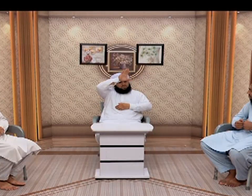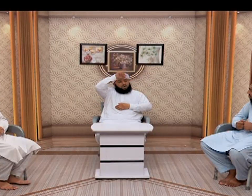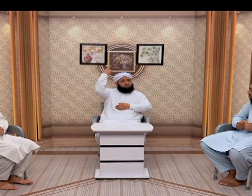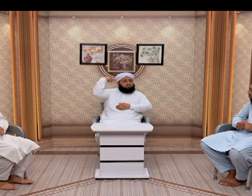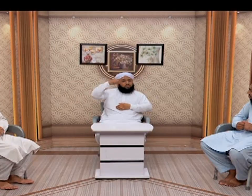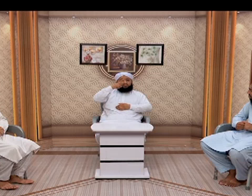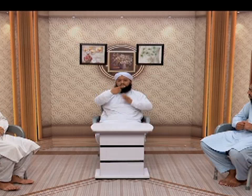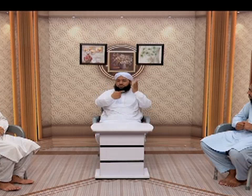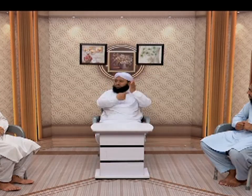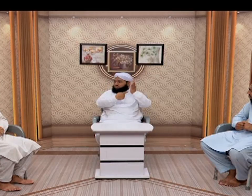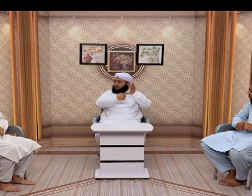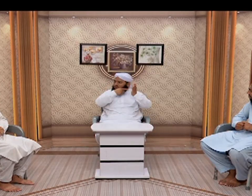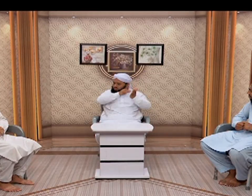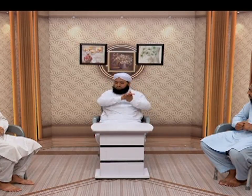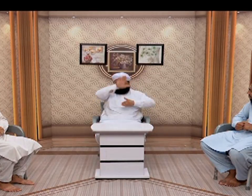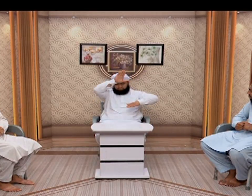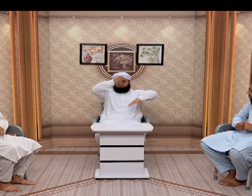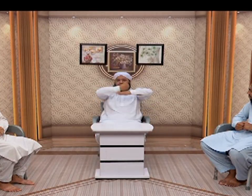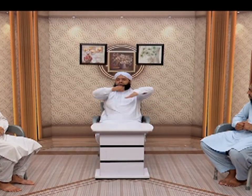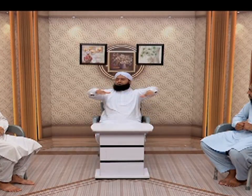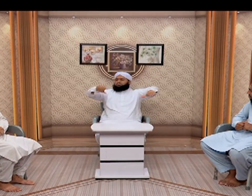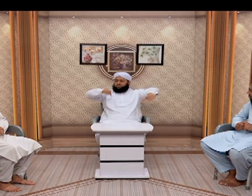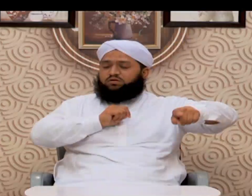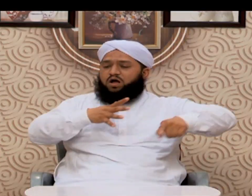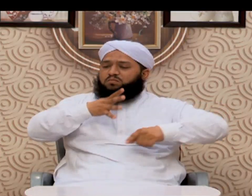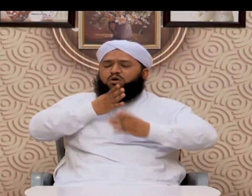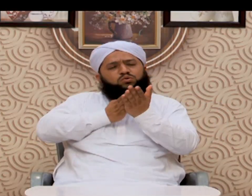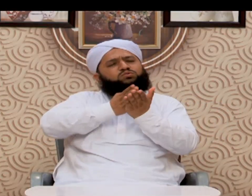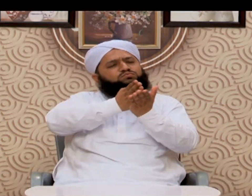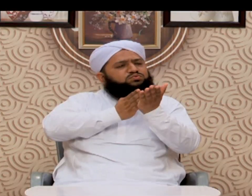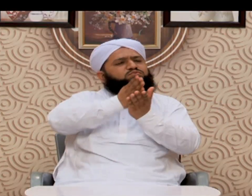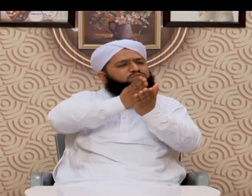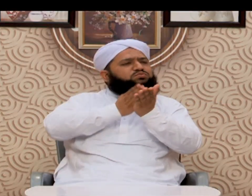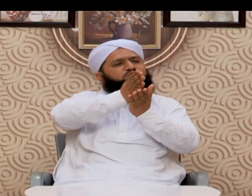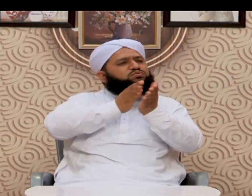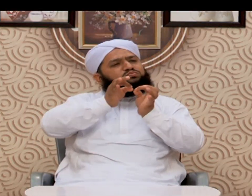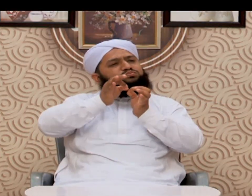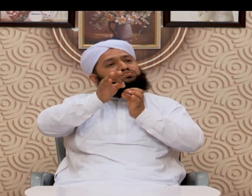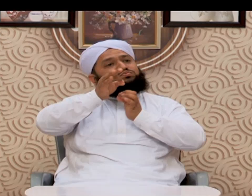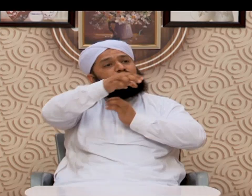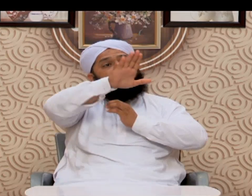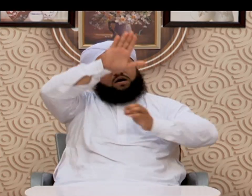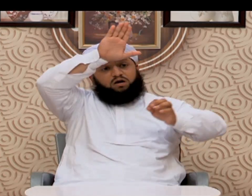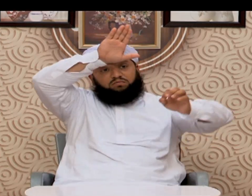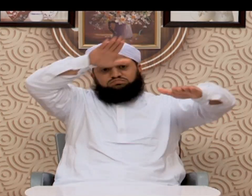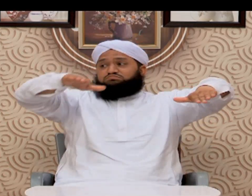بیٹا تگودار برسر اقتدار تھا۔ وہ بزرگ رحمت اللہ علیہ سفر کر کے تگودار کے پاس تشریف لے